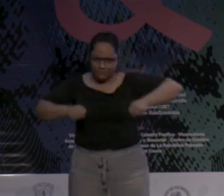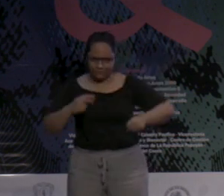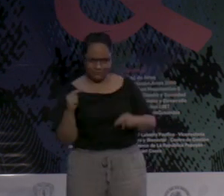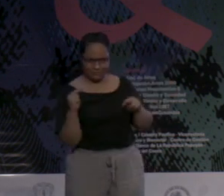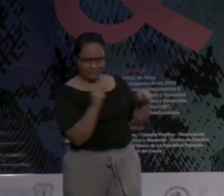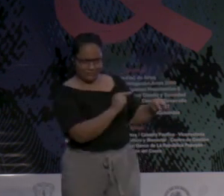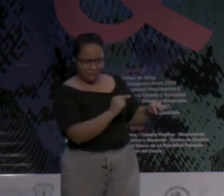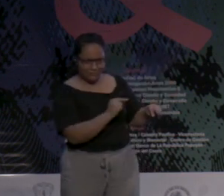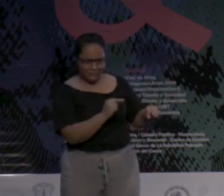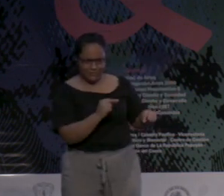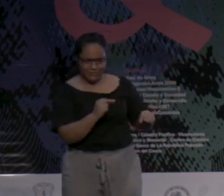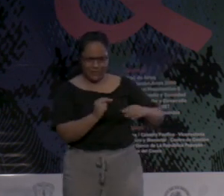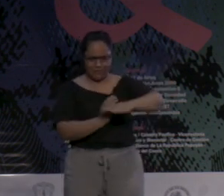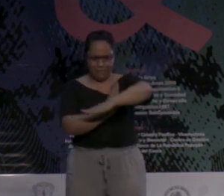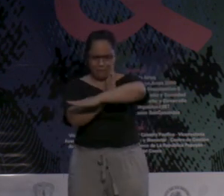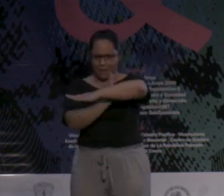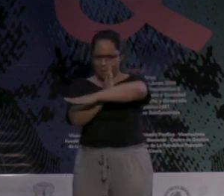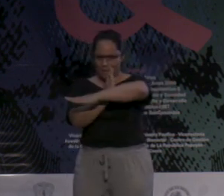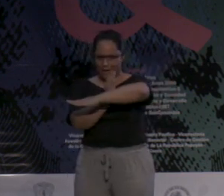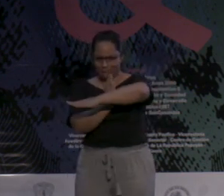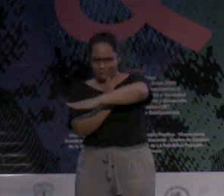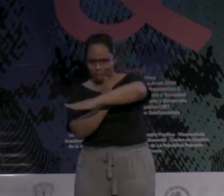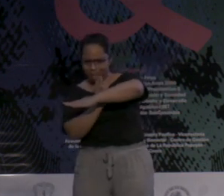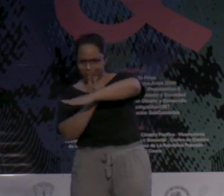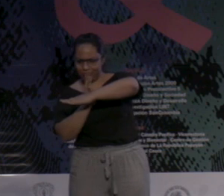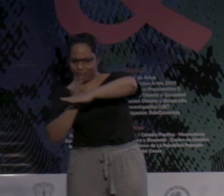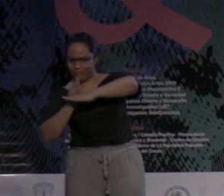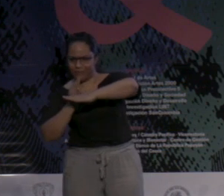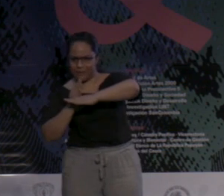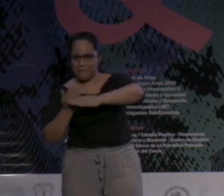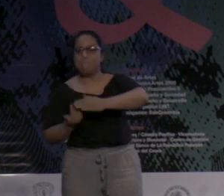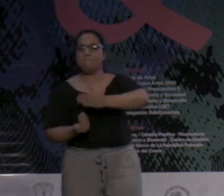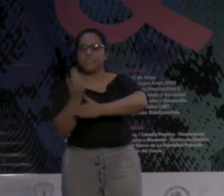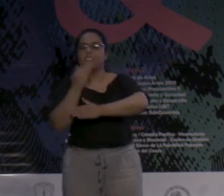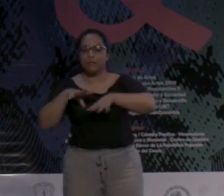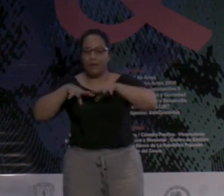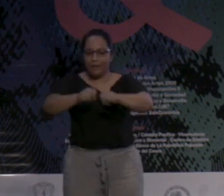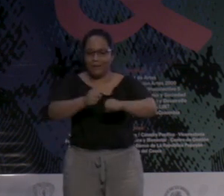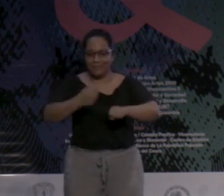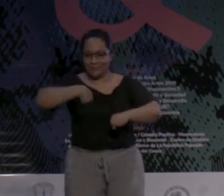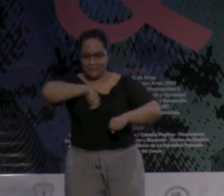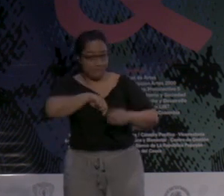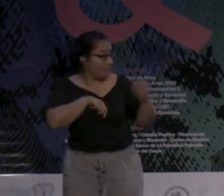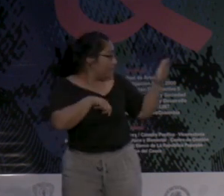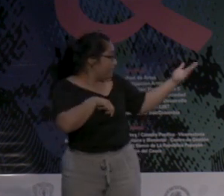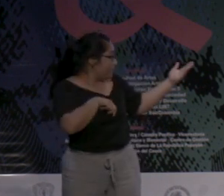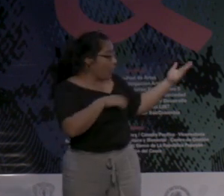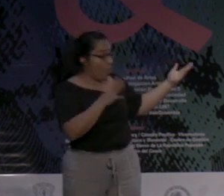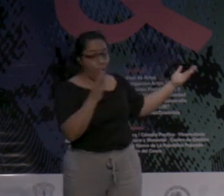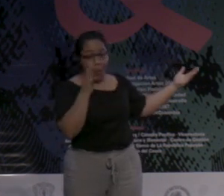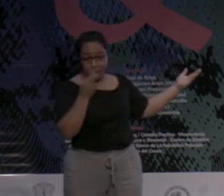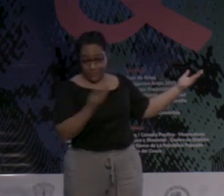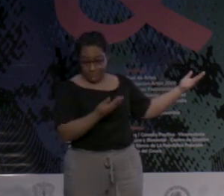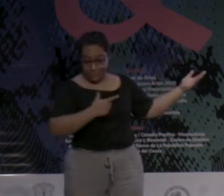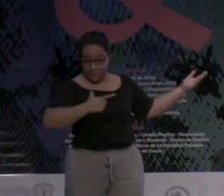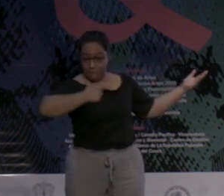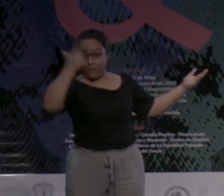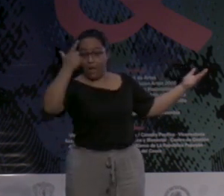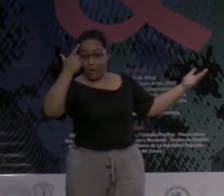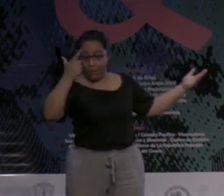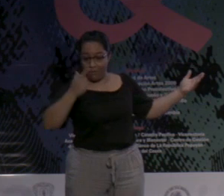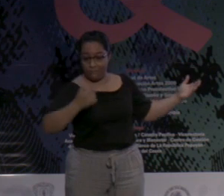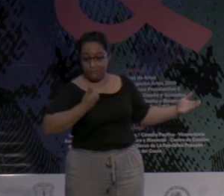que el Renacimiento para adelante se desarrolla la colonia en América Latina, pues ese es un cuerpo masculino, blanco,